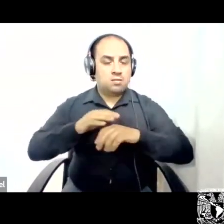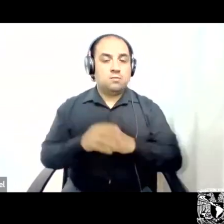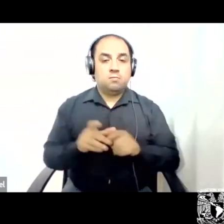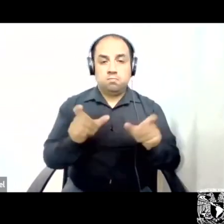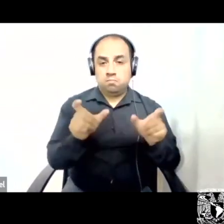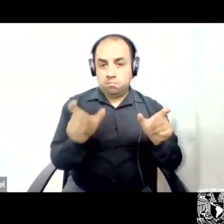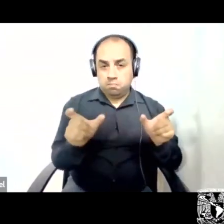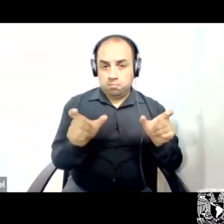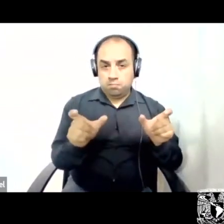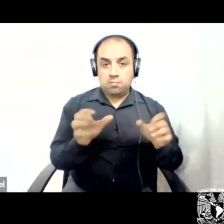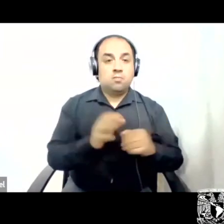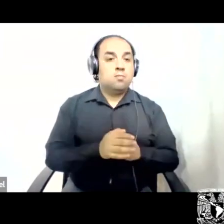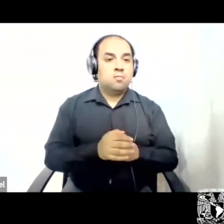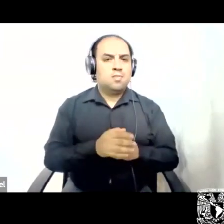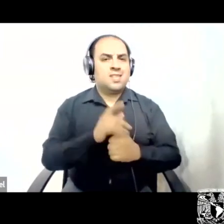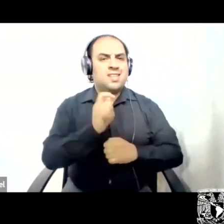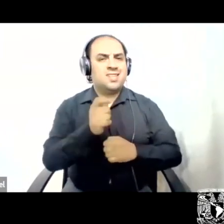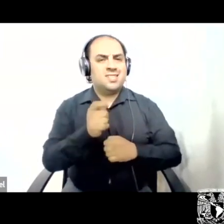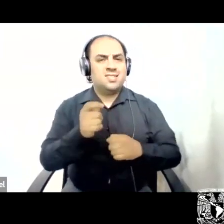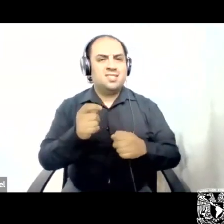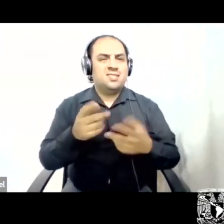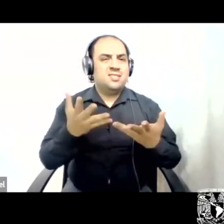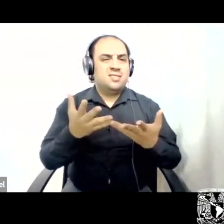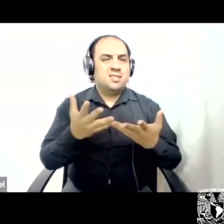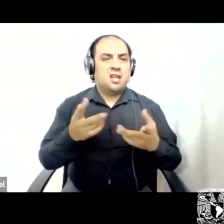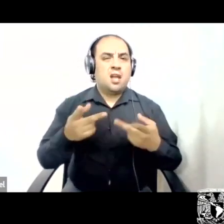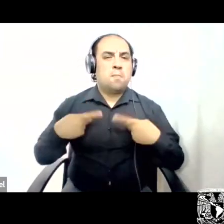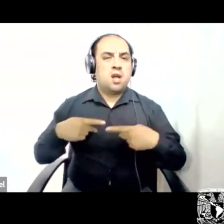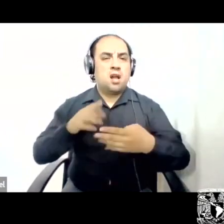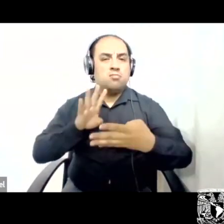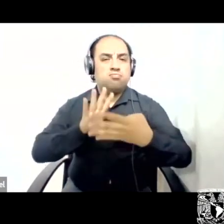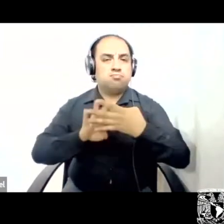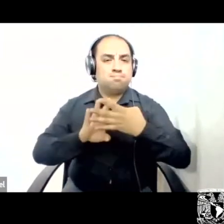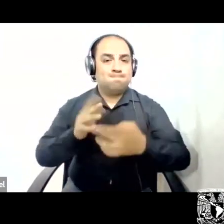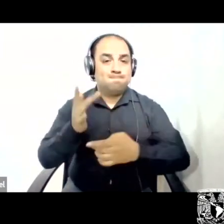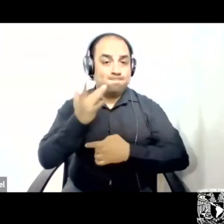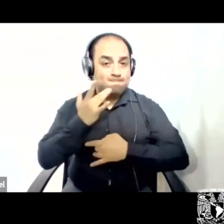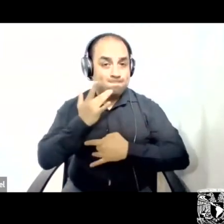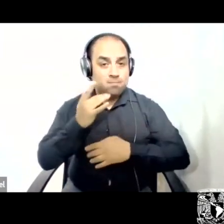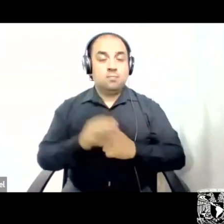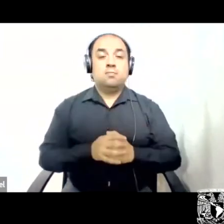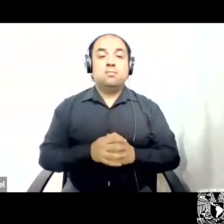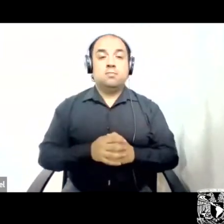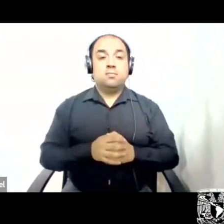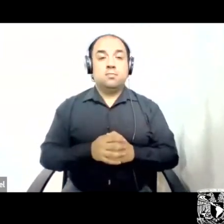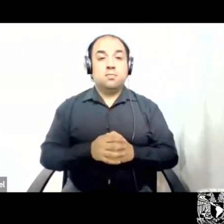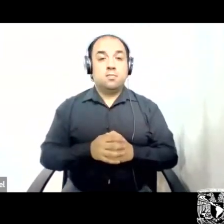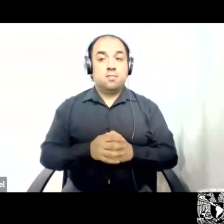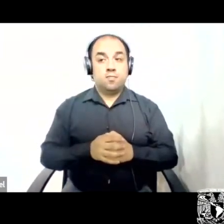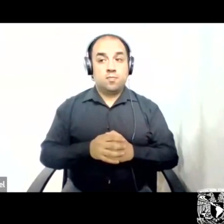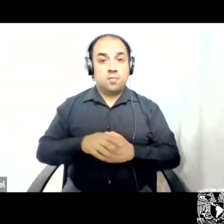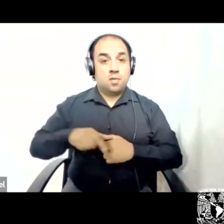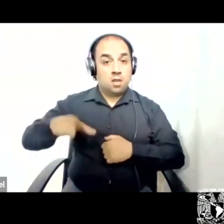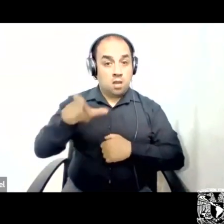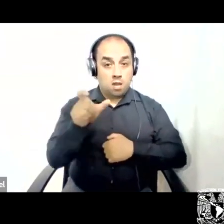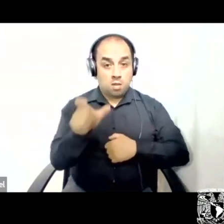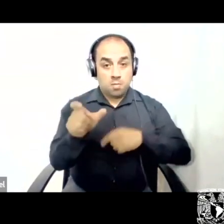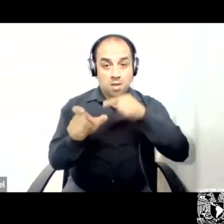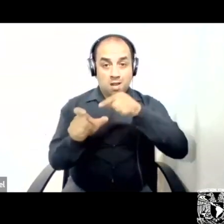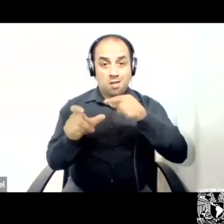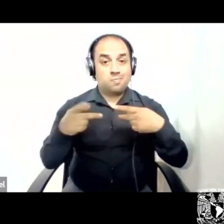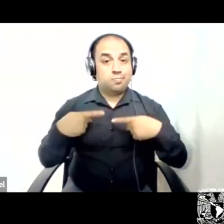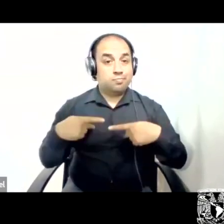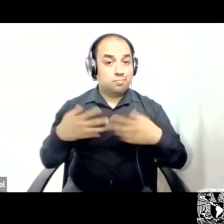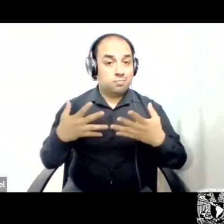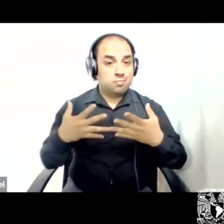tiene ser un prisionero privilegiado? Pues antes que nada son personas que igual, por